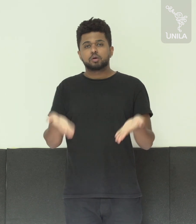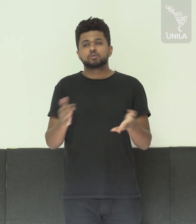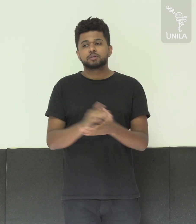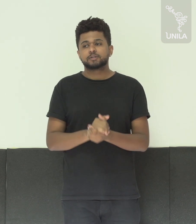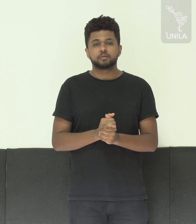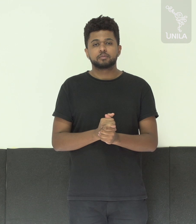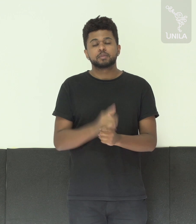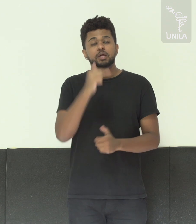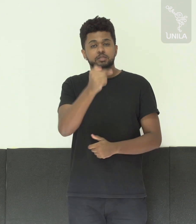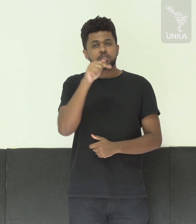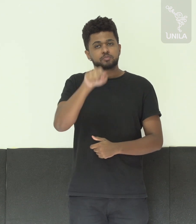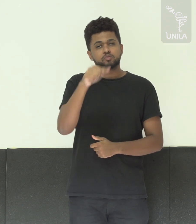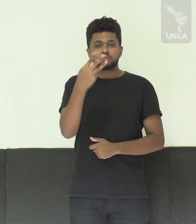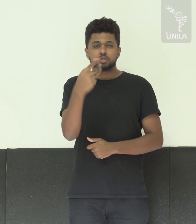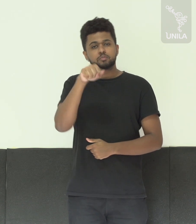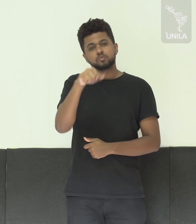edital.